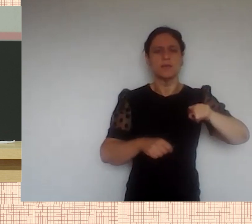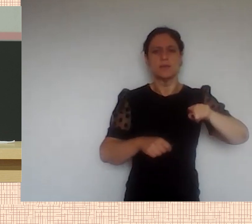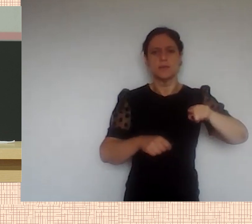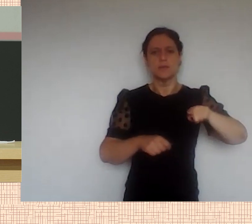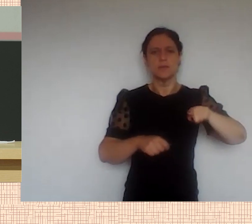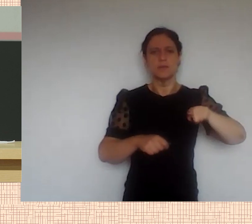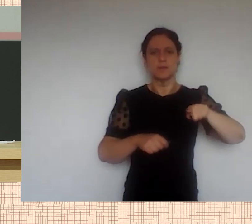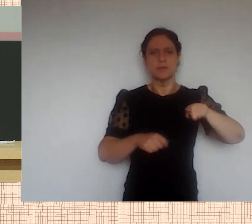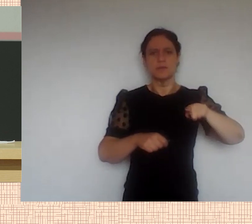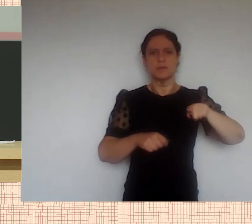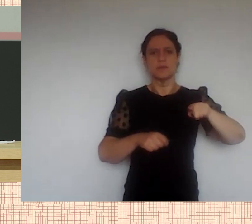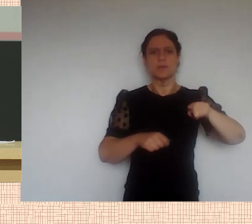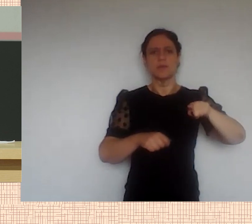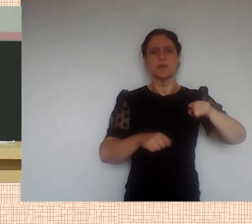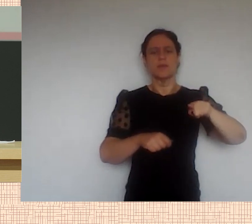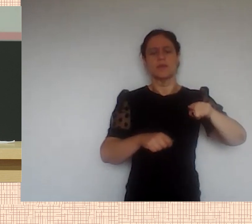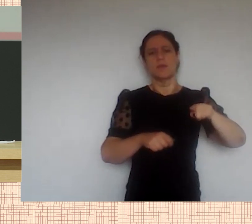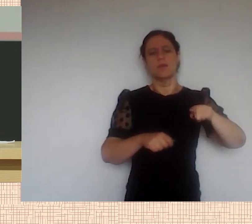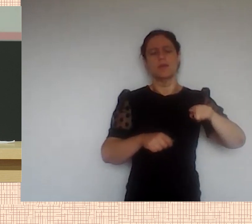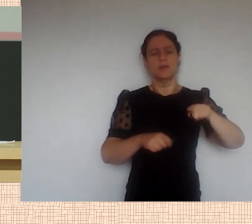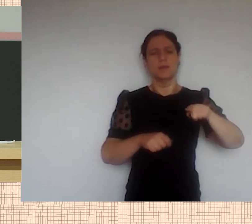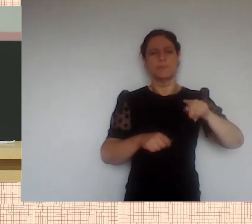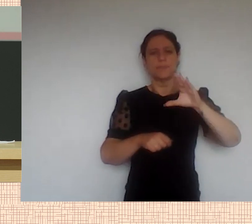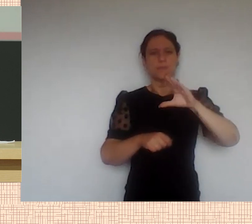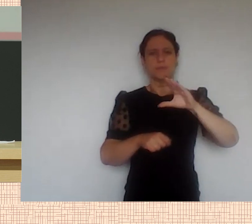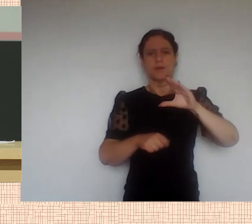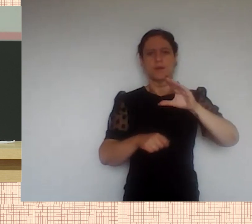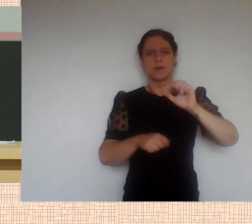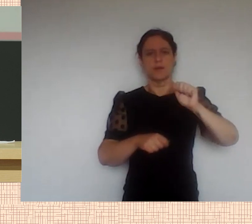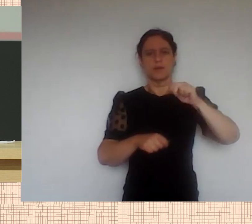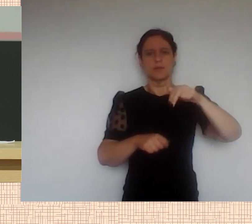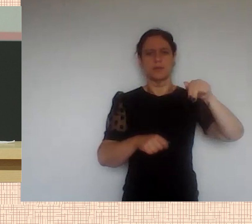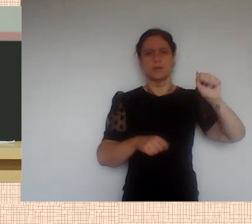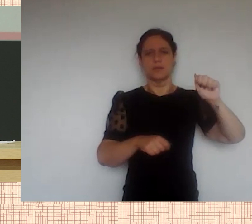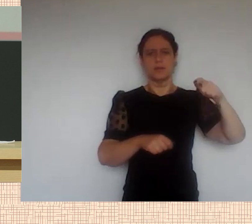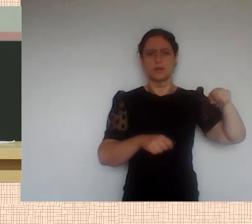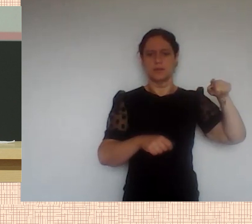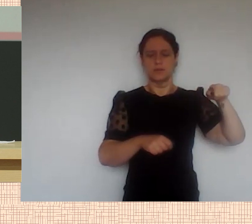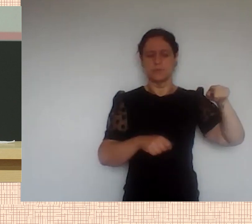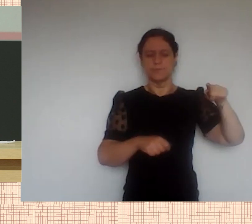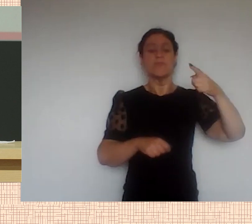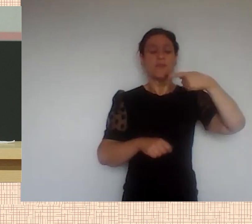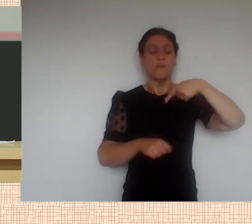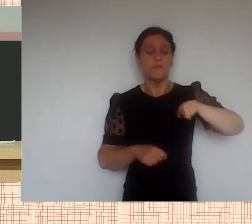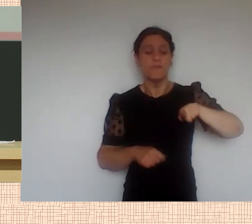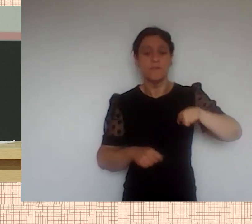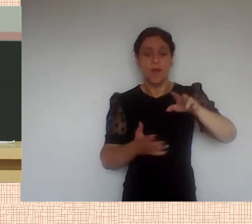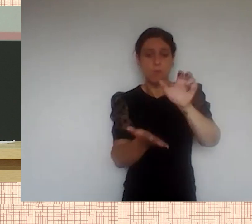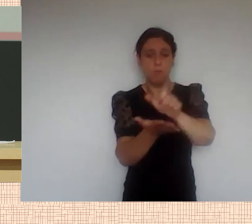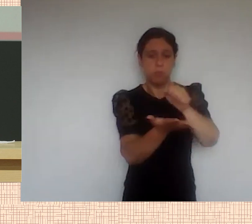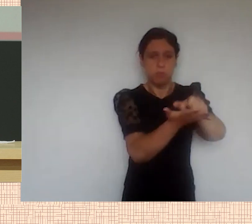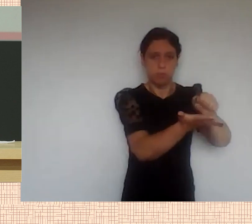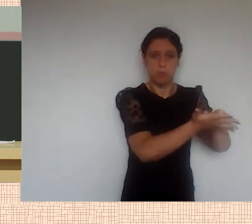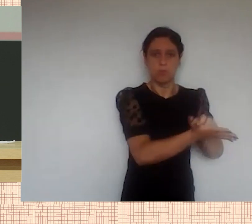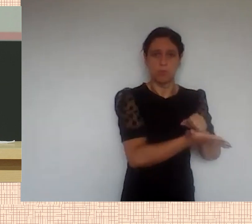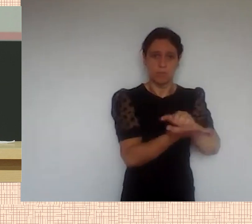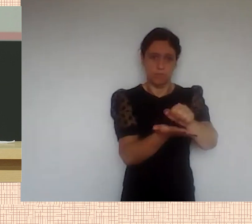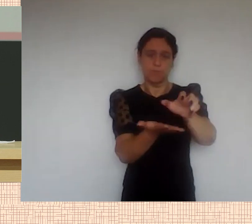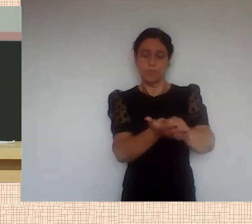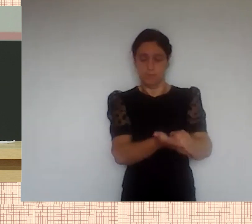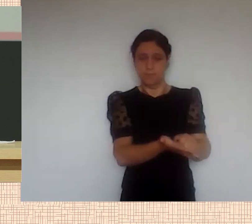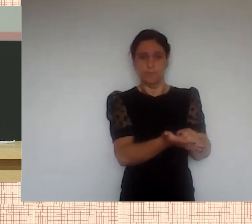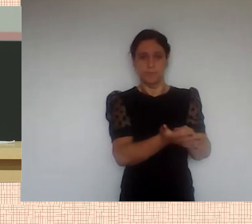Deus disse o seguinte para o povo: vocês vão entrar na terra e vocês vão possuir, vocês vão